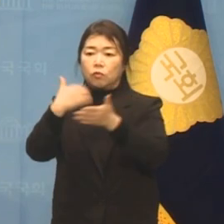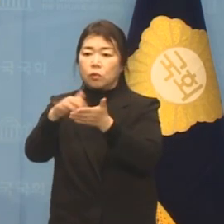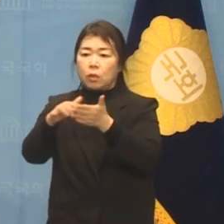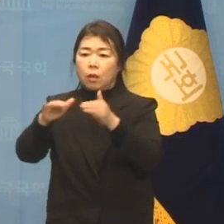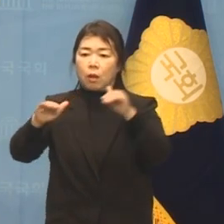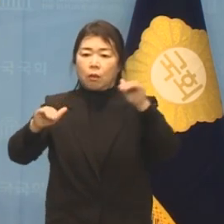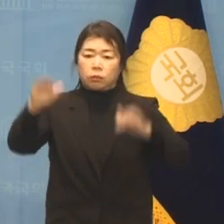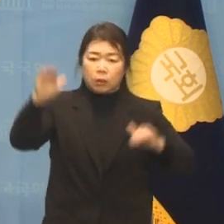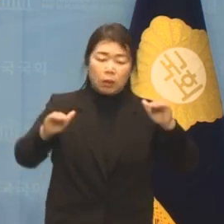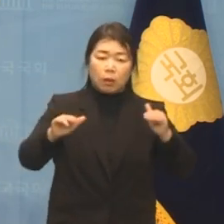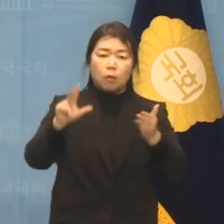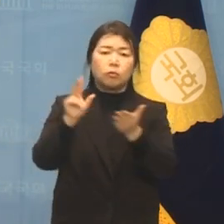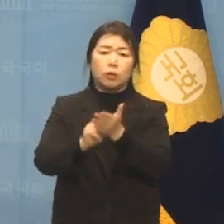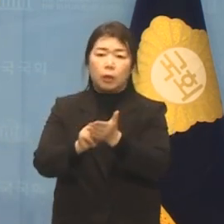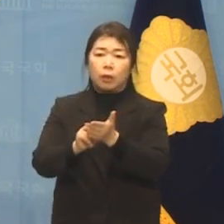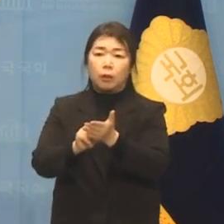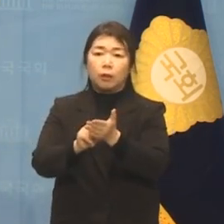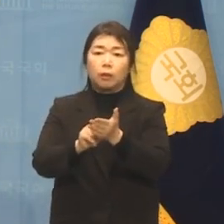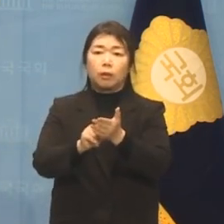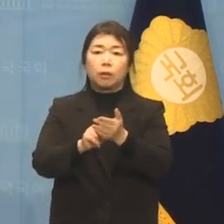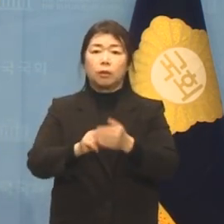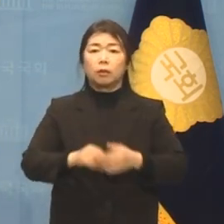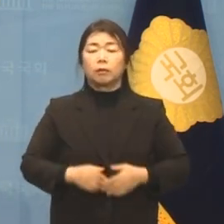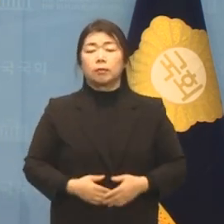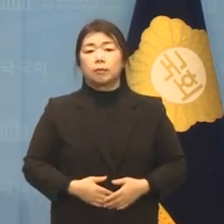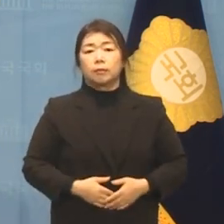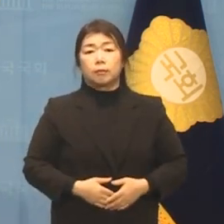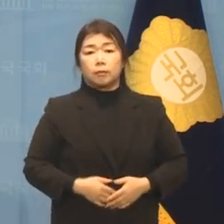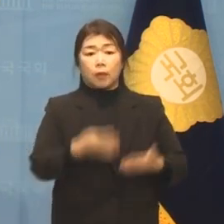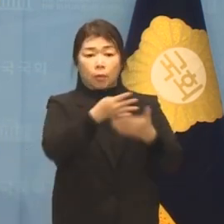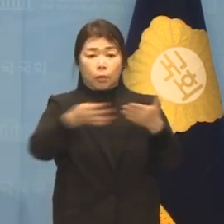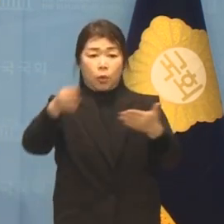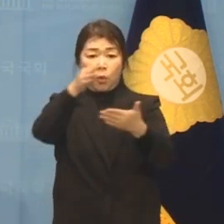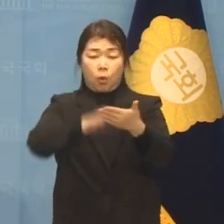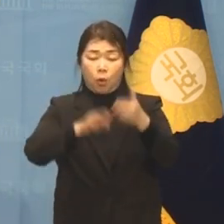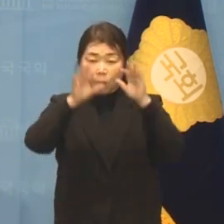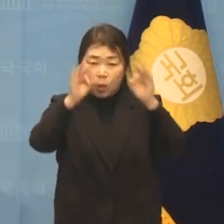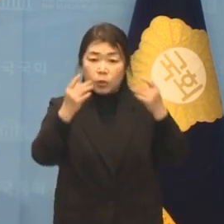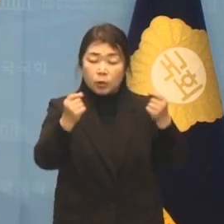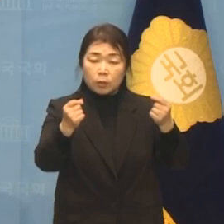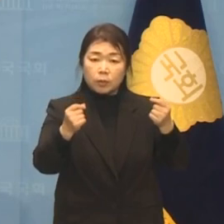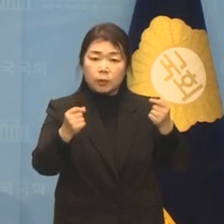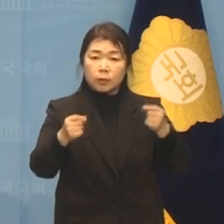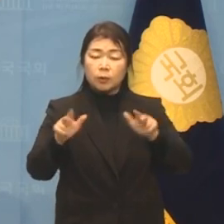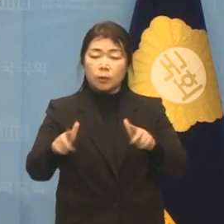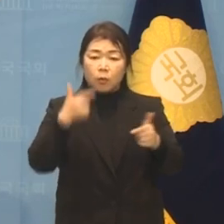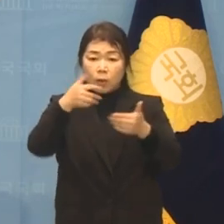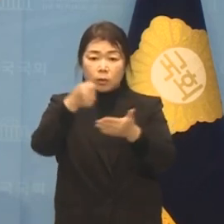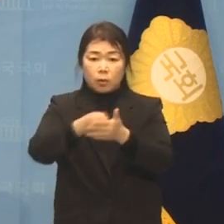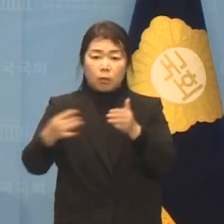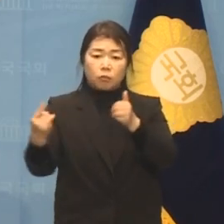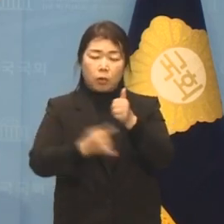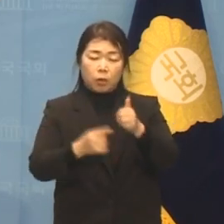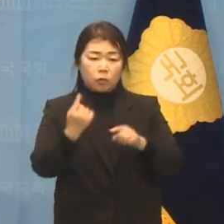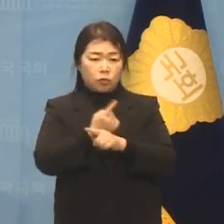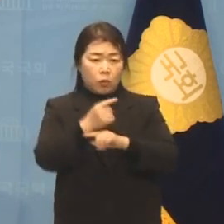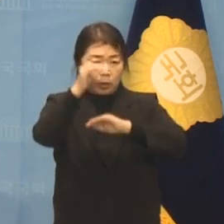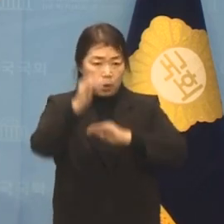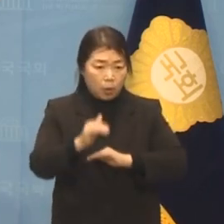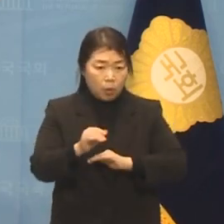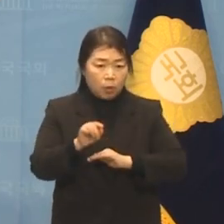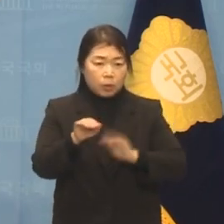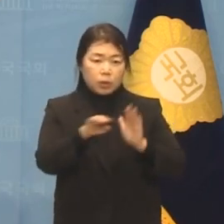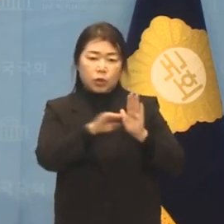불균형을 초래하고 있습니다. 표에서 보시는 바와 같이 현재 획정위의 수정안을